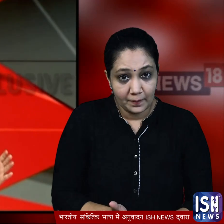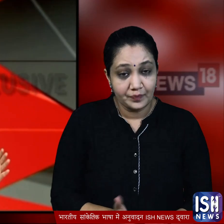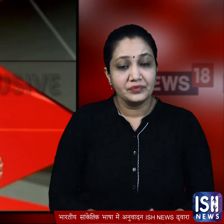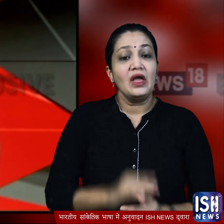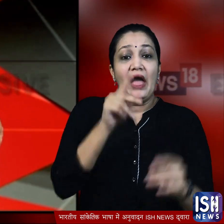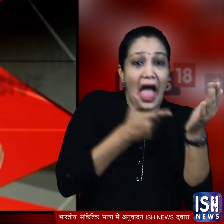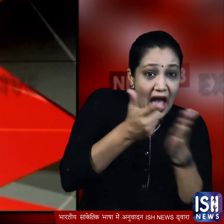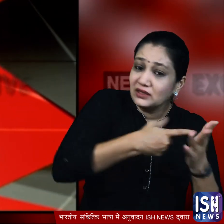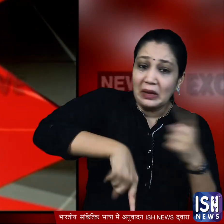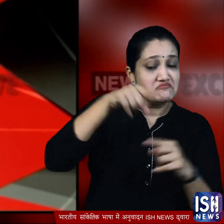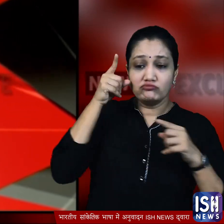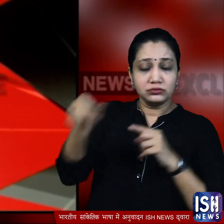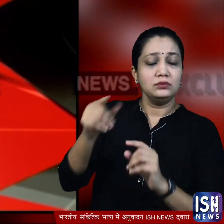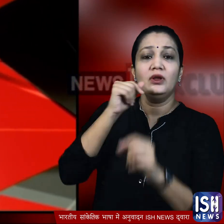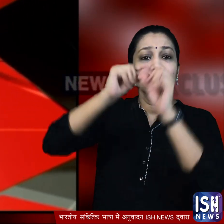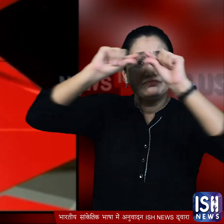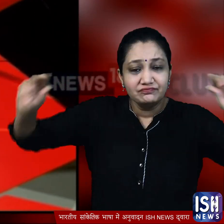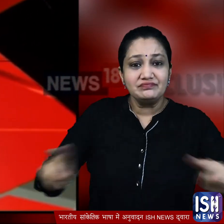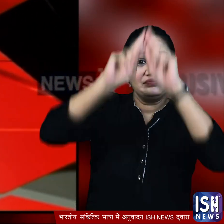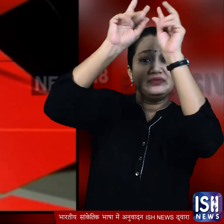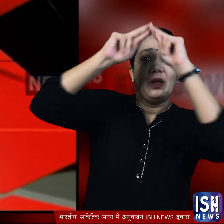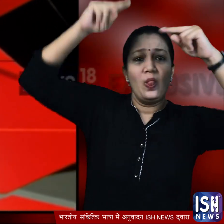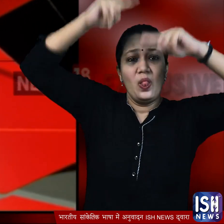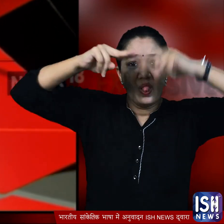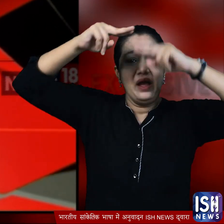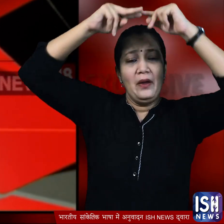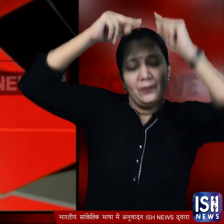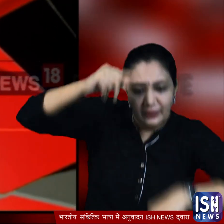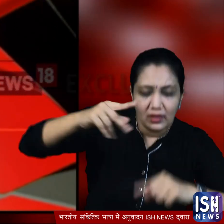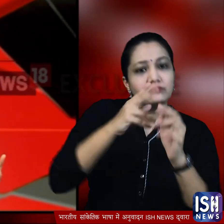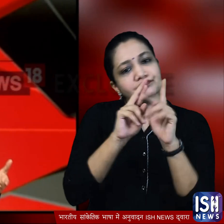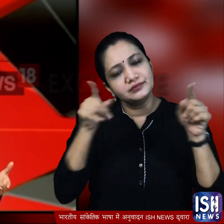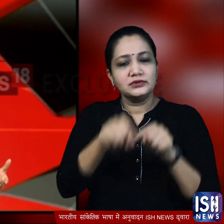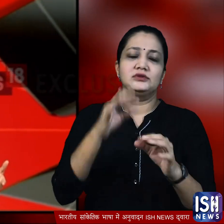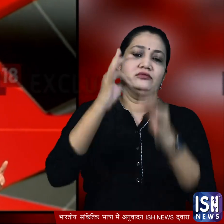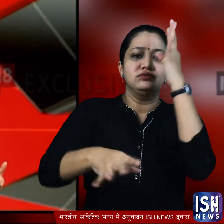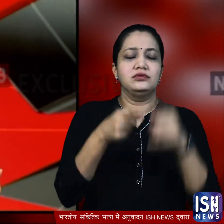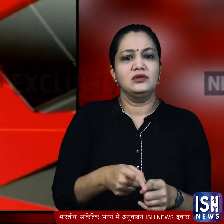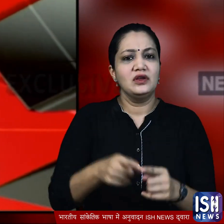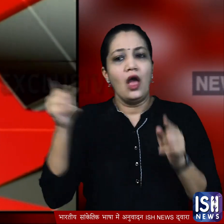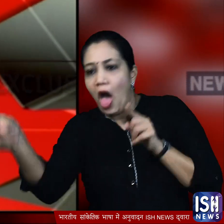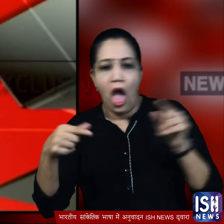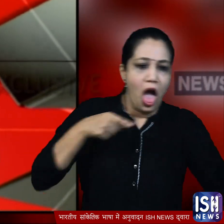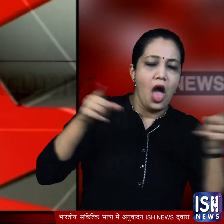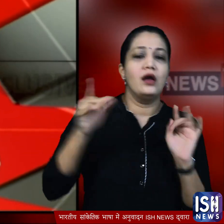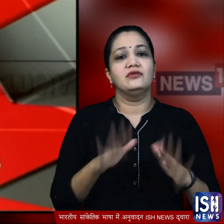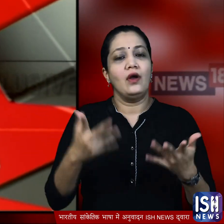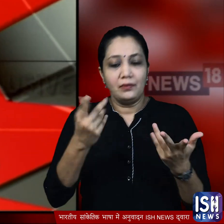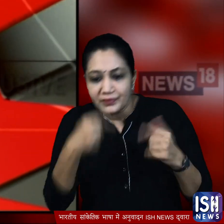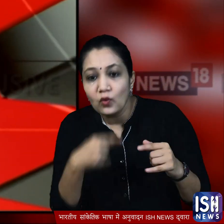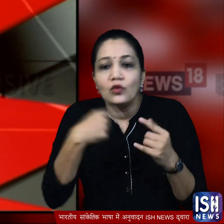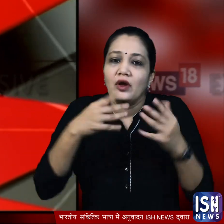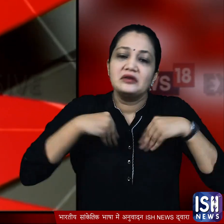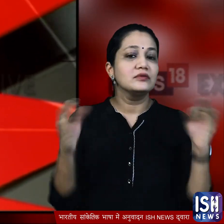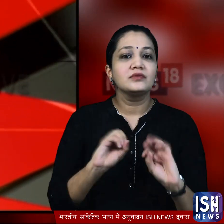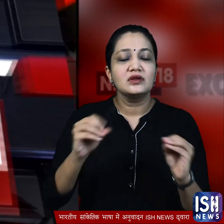आरोप लगा रहे हैं कि बिजली के ढीले तार उनकी बर्बादी के लिए जिम्मेदार है। कोई अपनी गलती मानने के लिए तैयार नहीं है, इसलिए आग रोकने की पहल